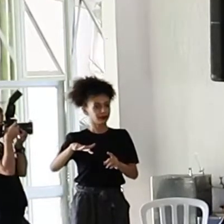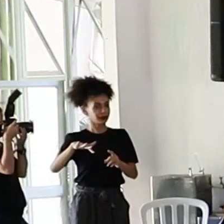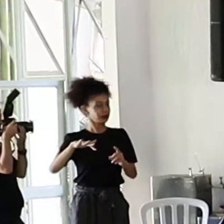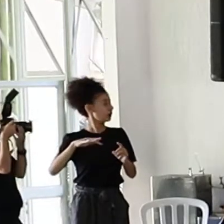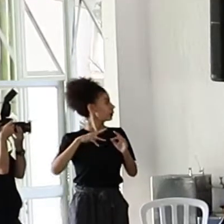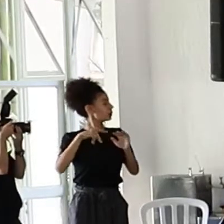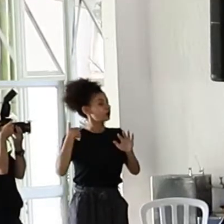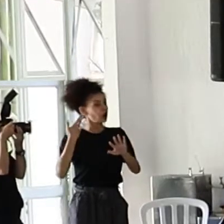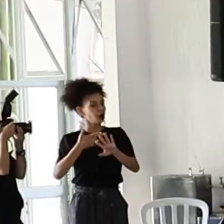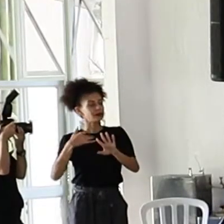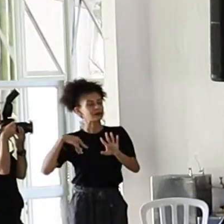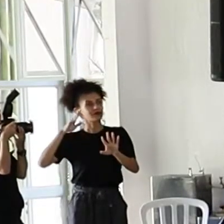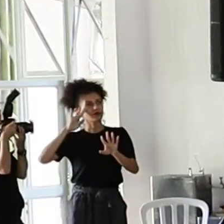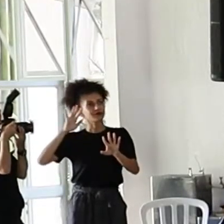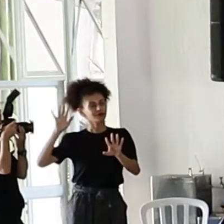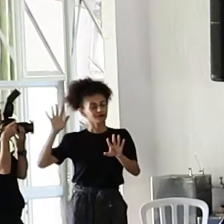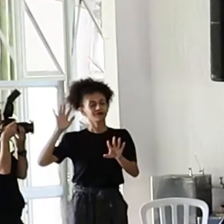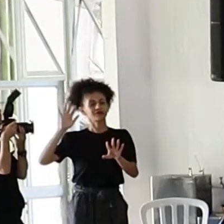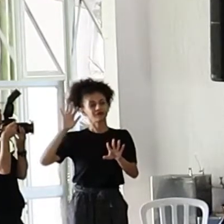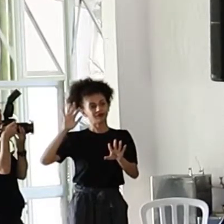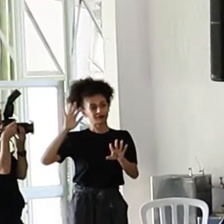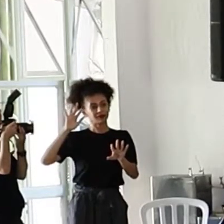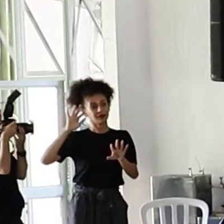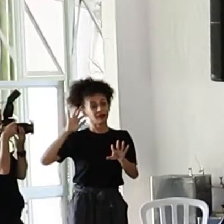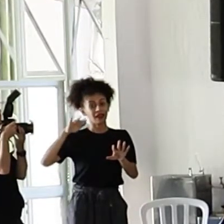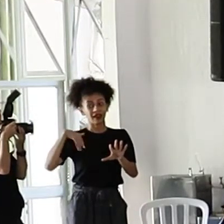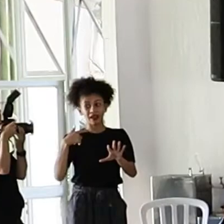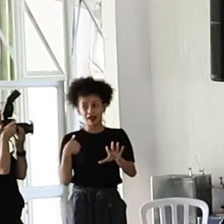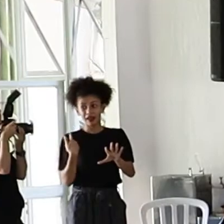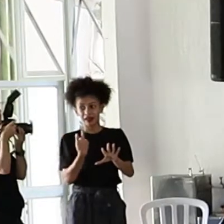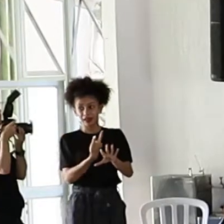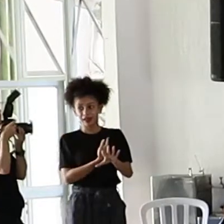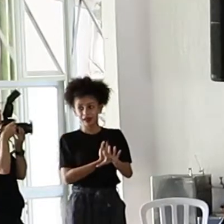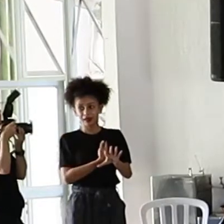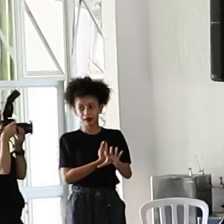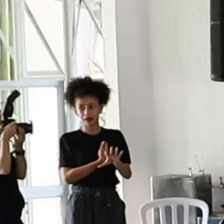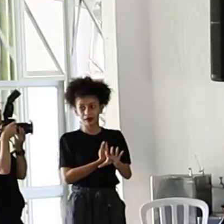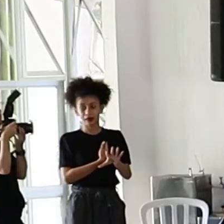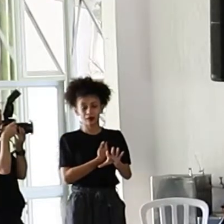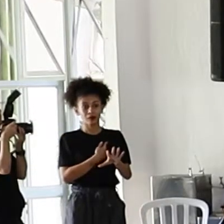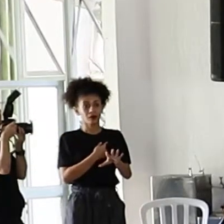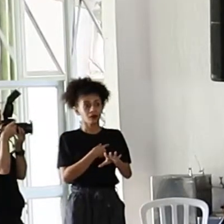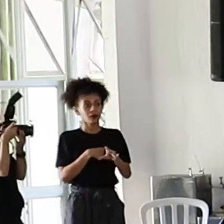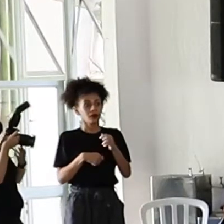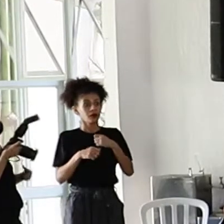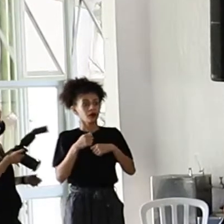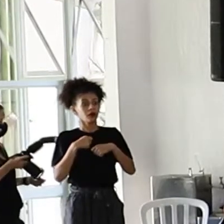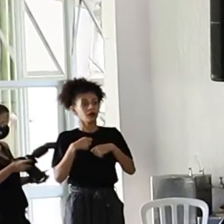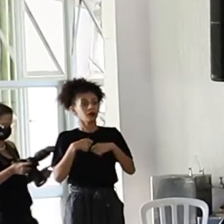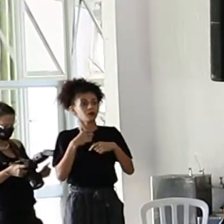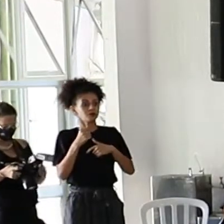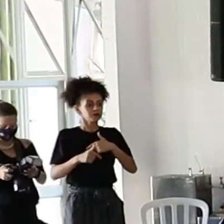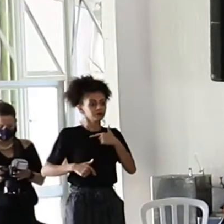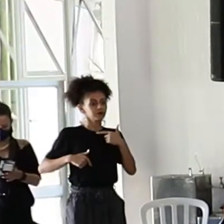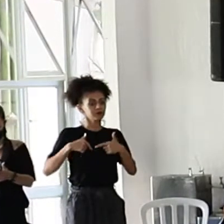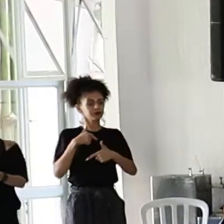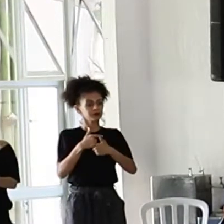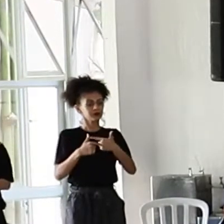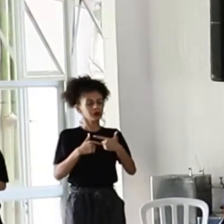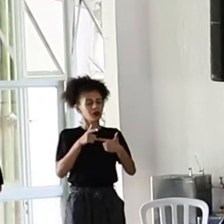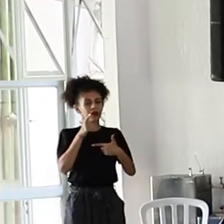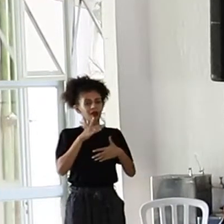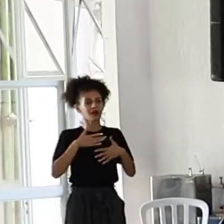tudo nasceu de um sonho e quando a gente menos esperou com muito trabalho